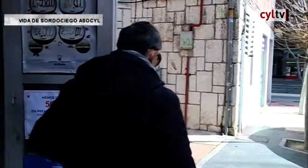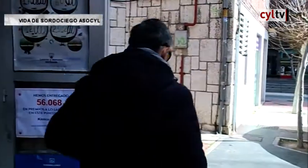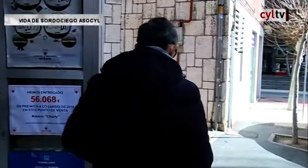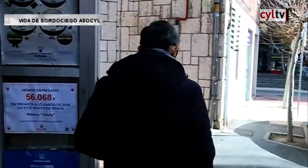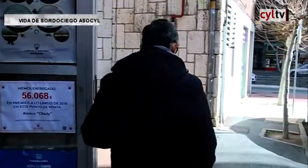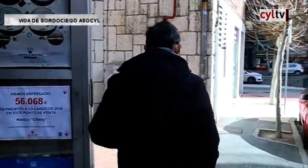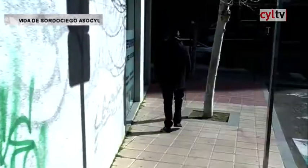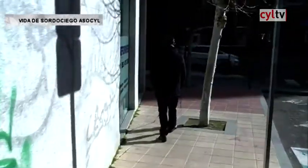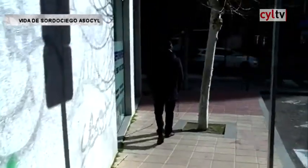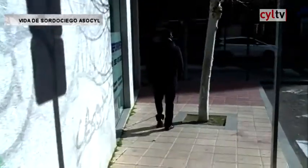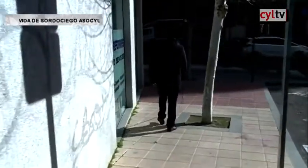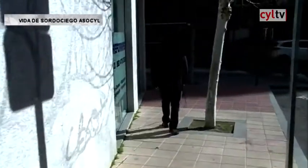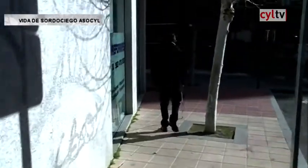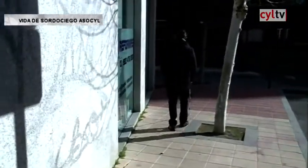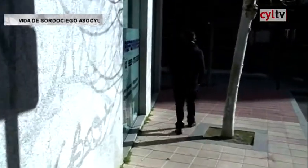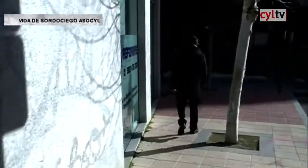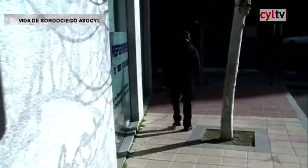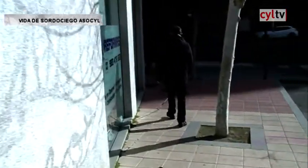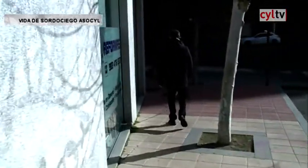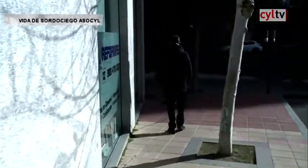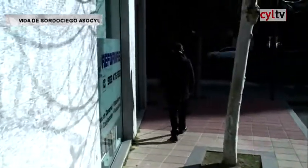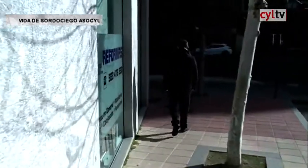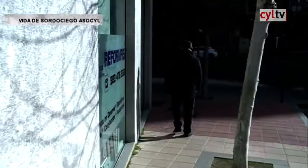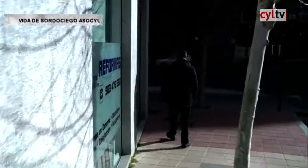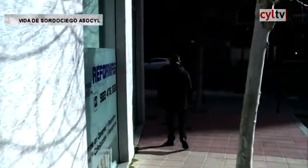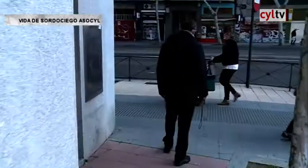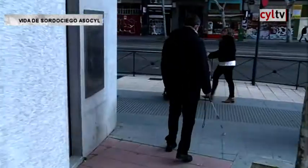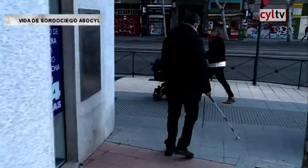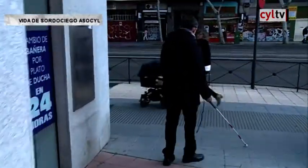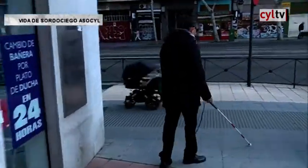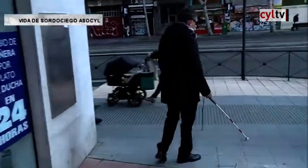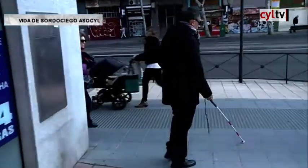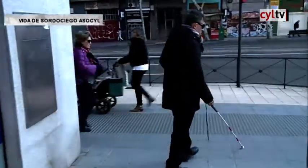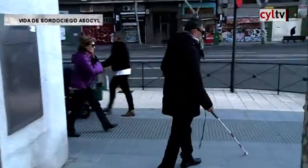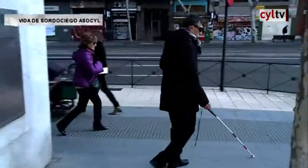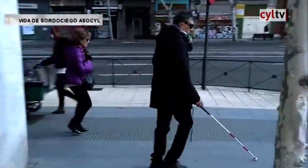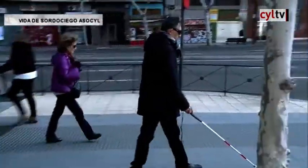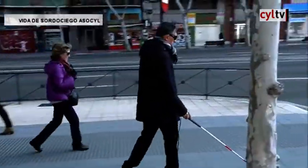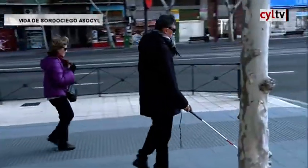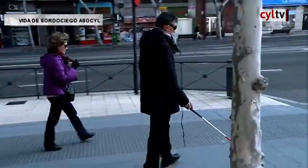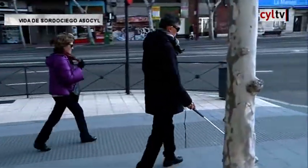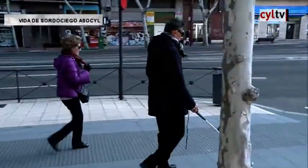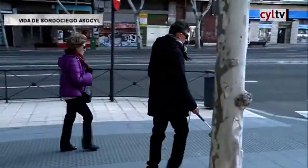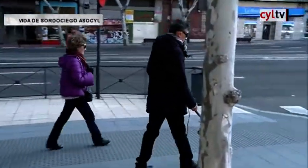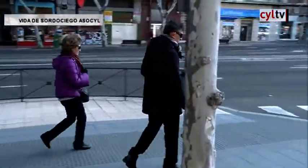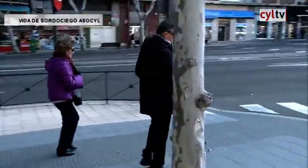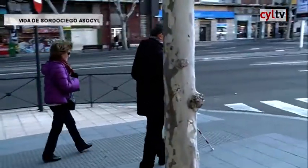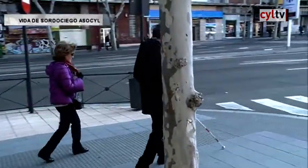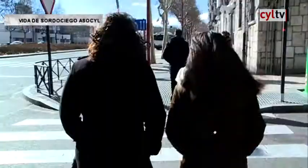por un ojo. Claudio es capaz de diferenciar el día de la noche. ¿Sí? Él es capaz ahora mismo, ¿ves?, de saber que se está cruzando alguien por la calle. No